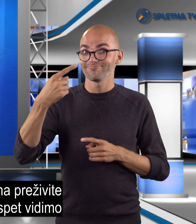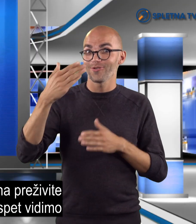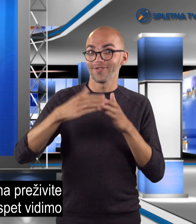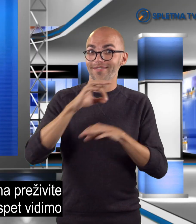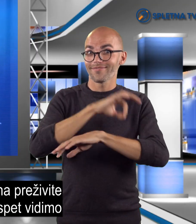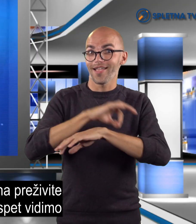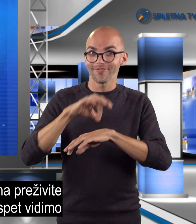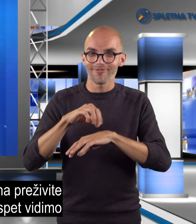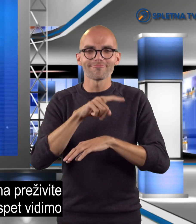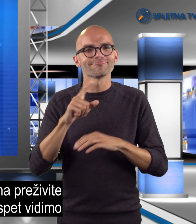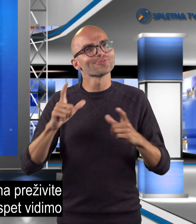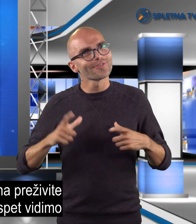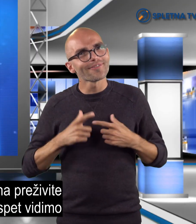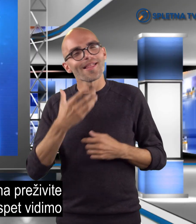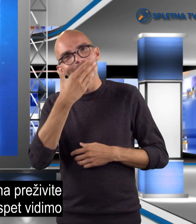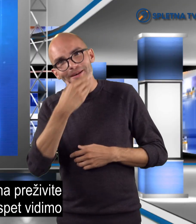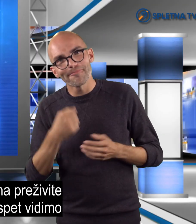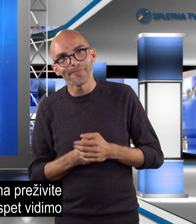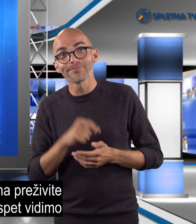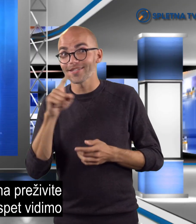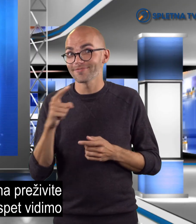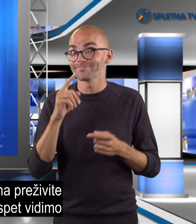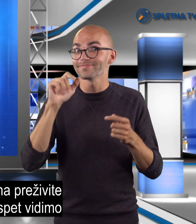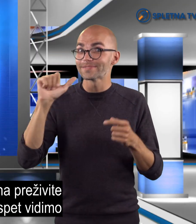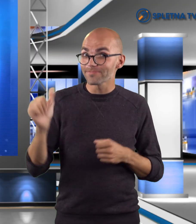Konec tedna preživite lepo in se spet vidimo v naslednji